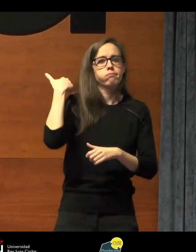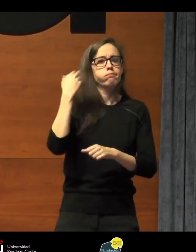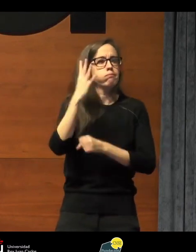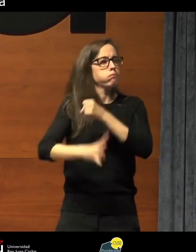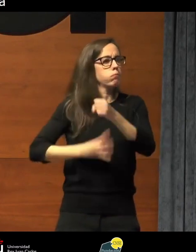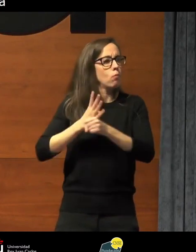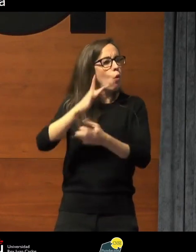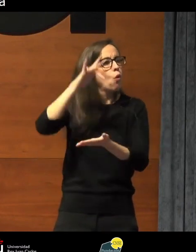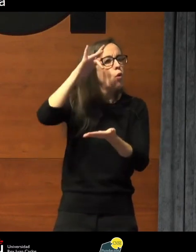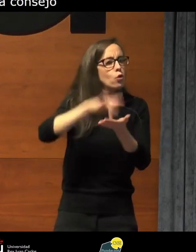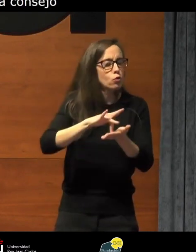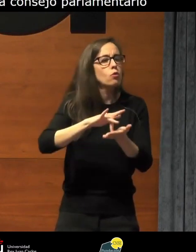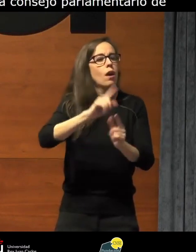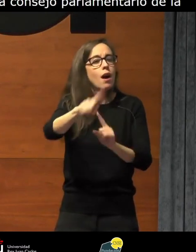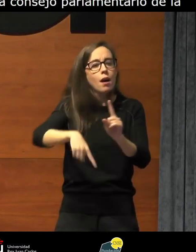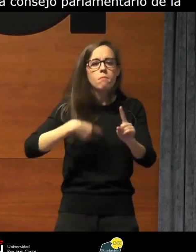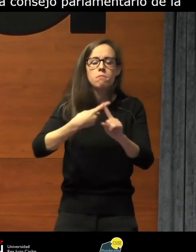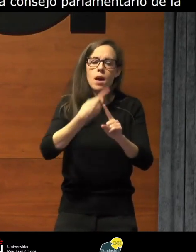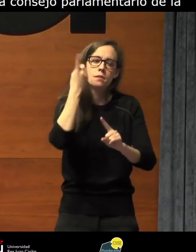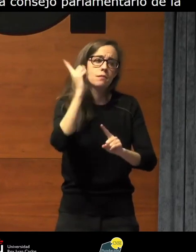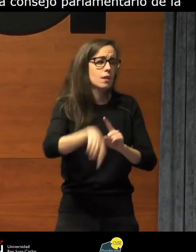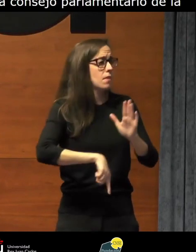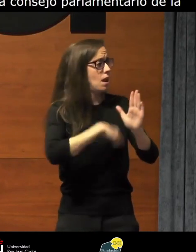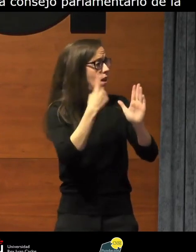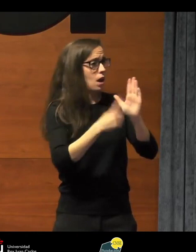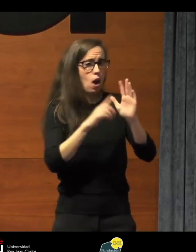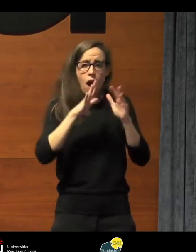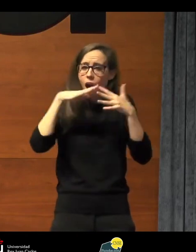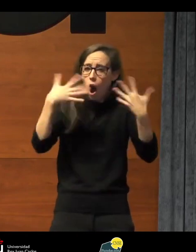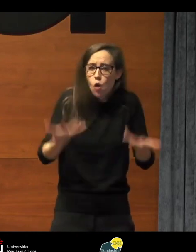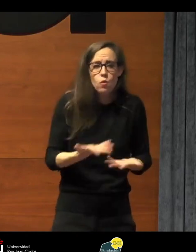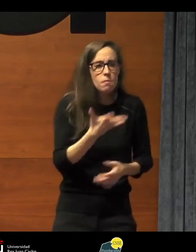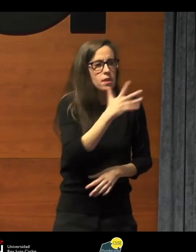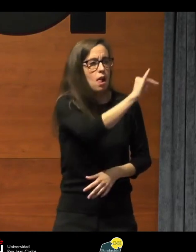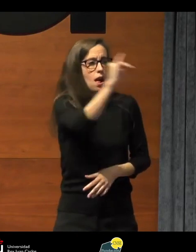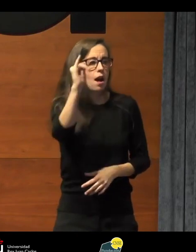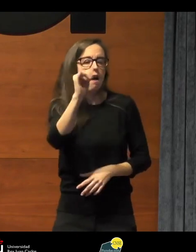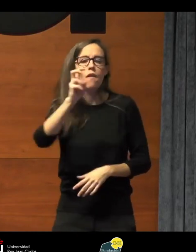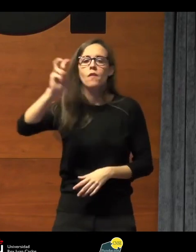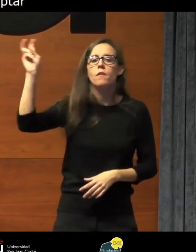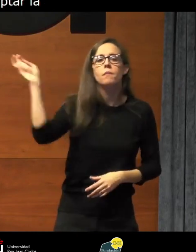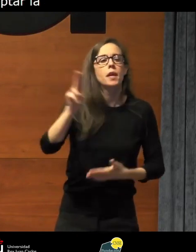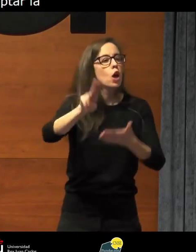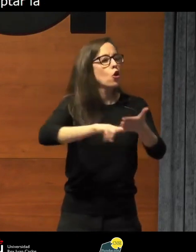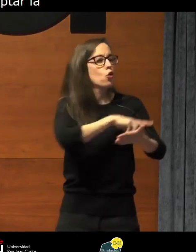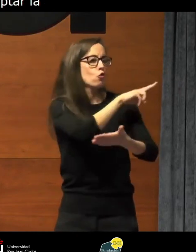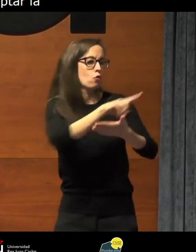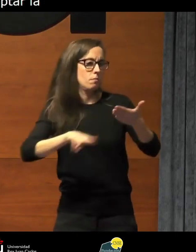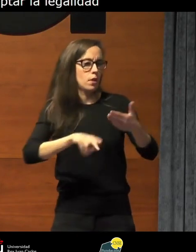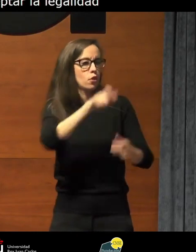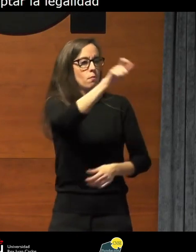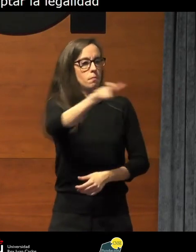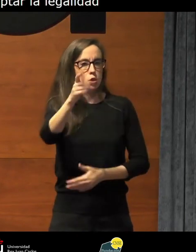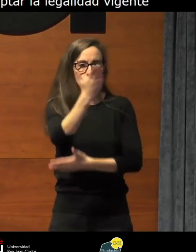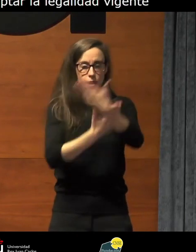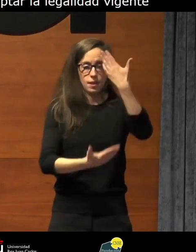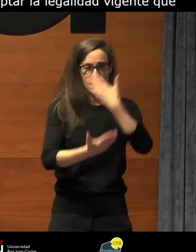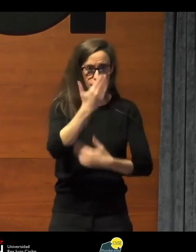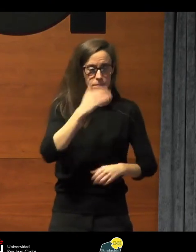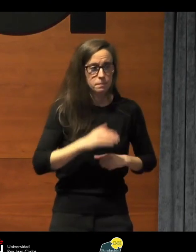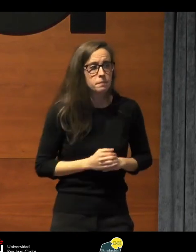sobre todo, a aceptar la legalidad vigente que emana de la Convención de la Discapacidad. En la España